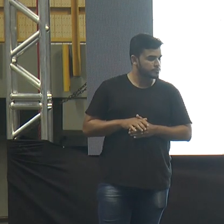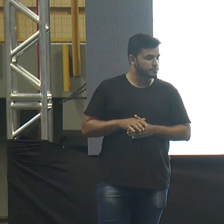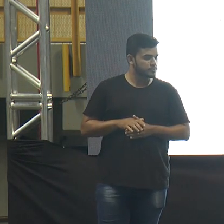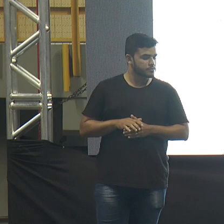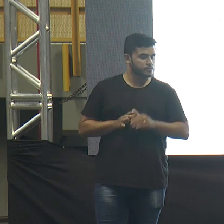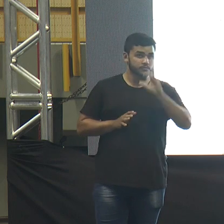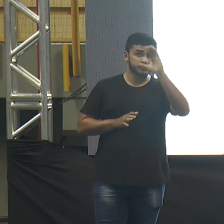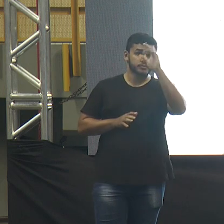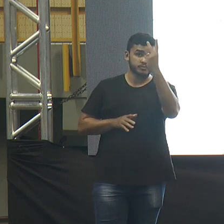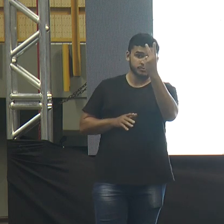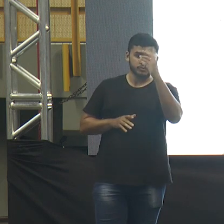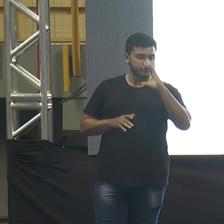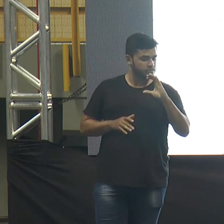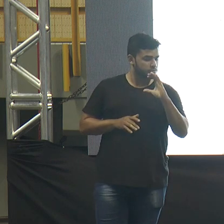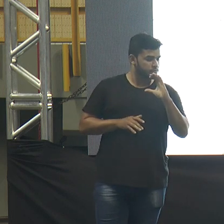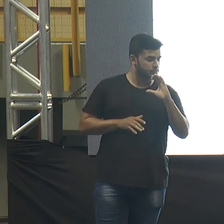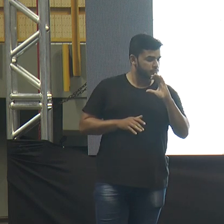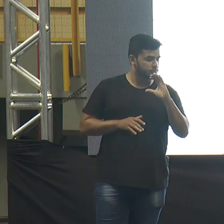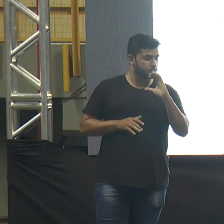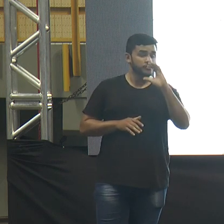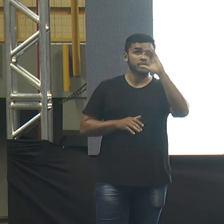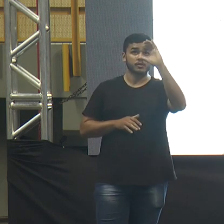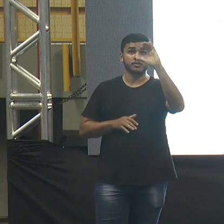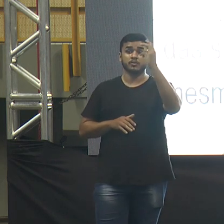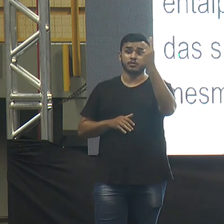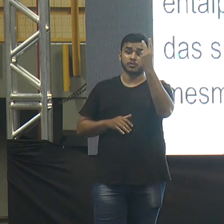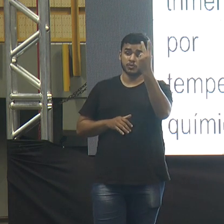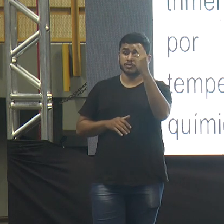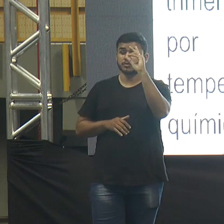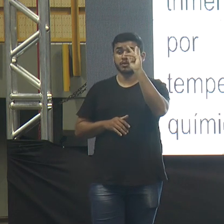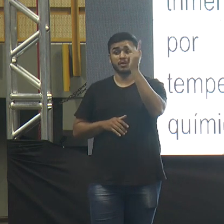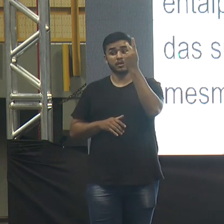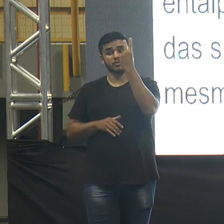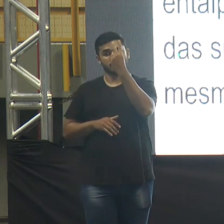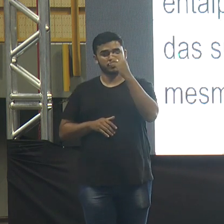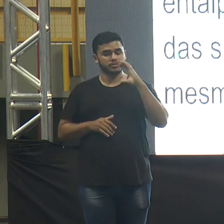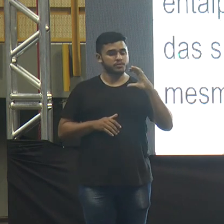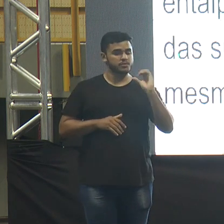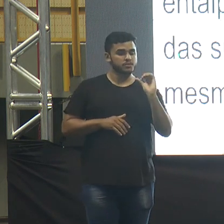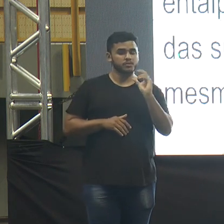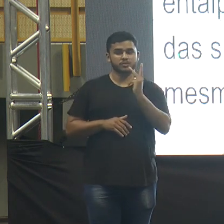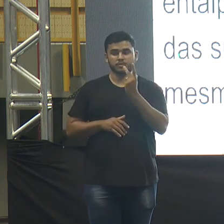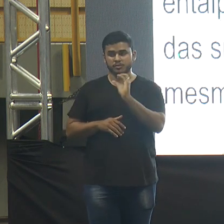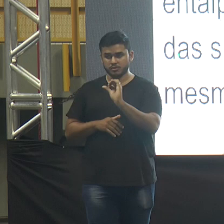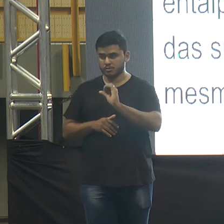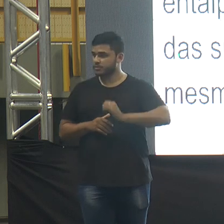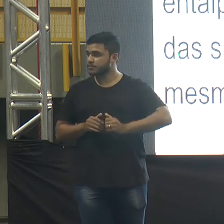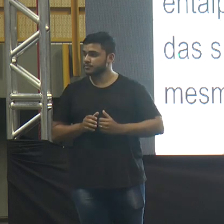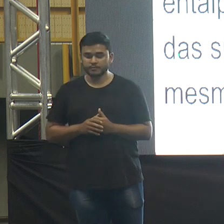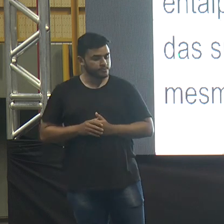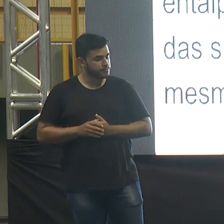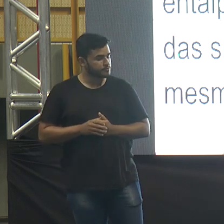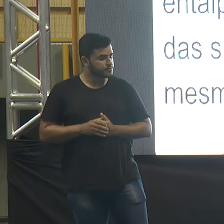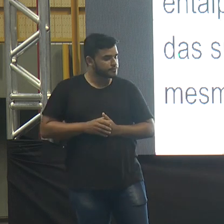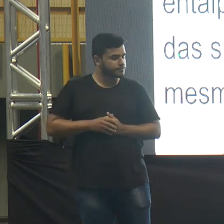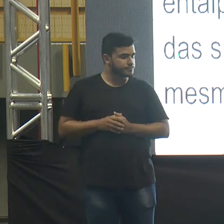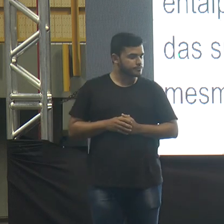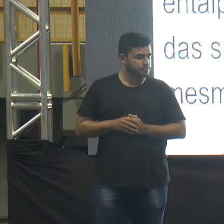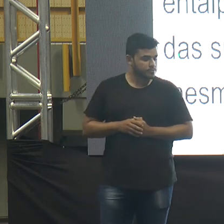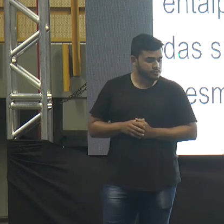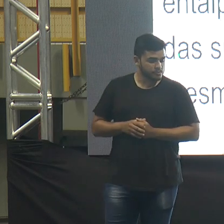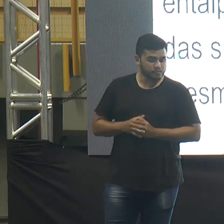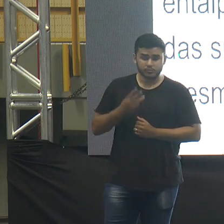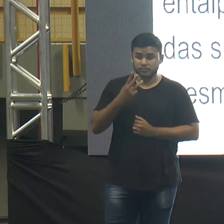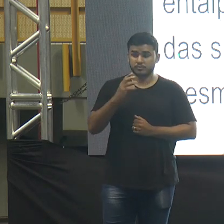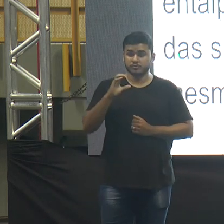C2H2, C6H6. Voltando para cá, ó. Qual a reação que eu quero? 3C2H2